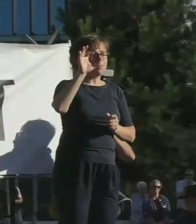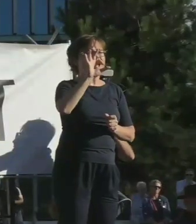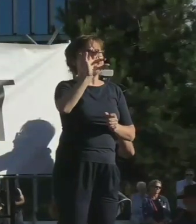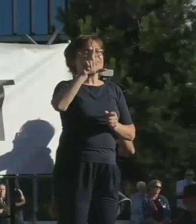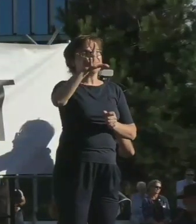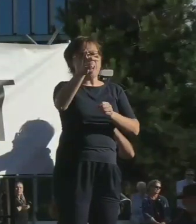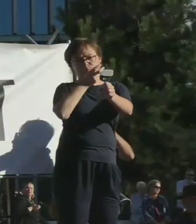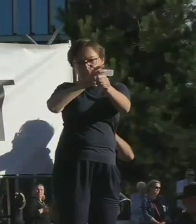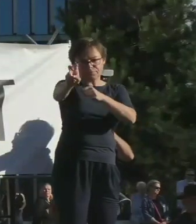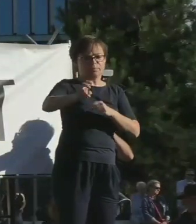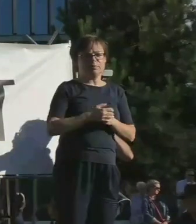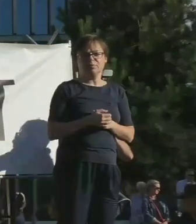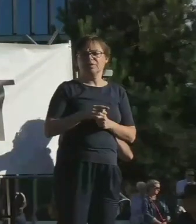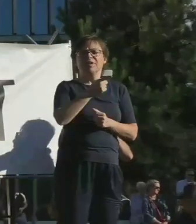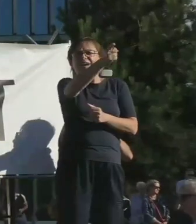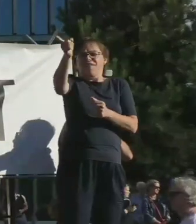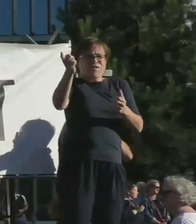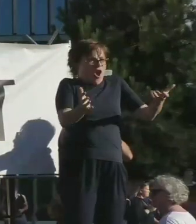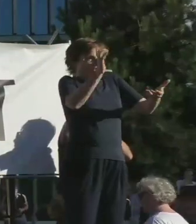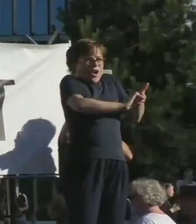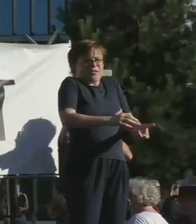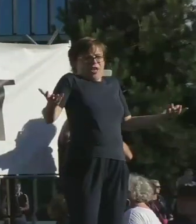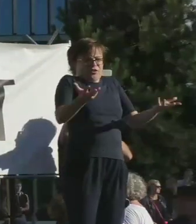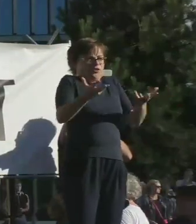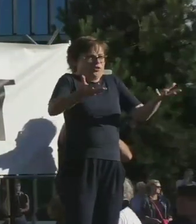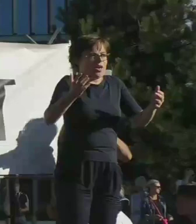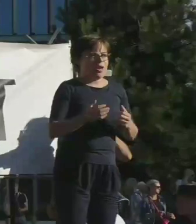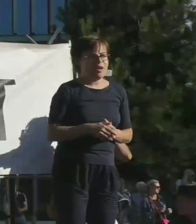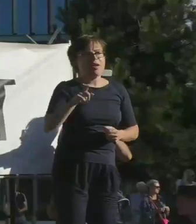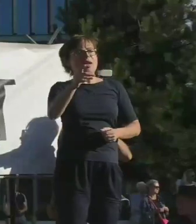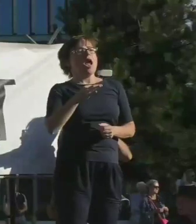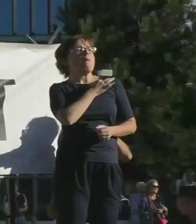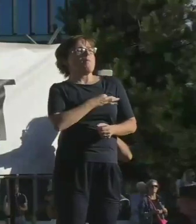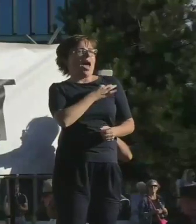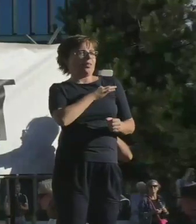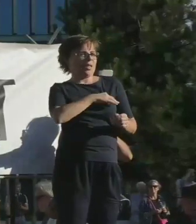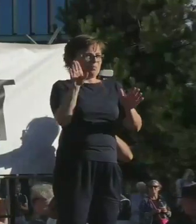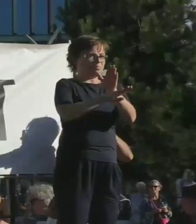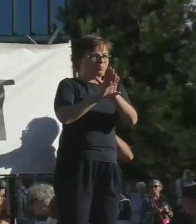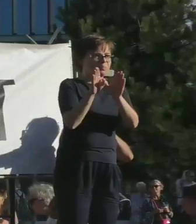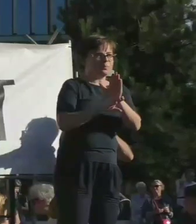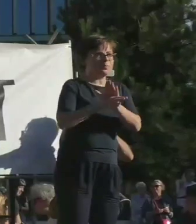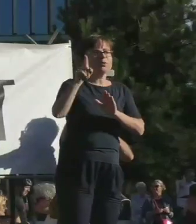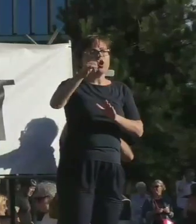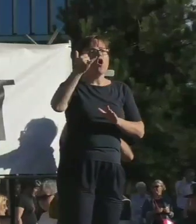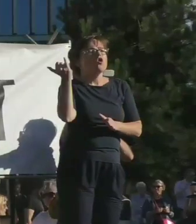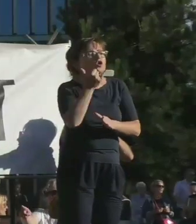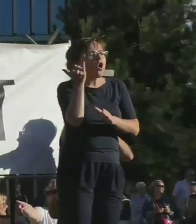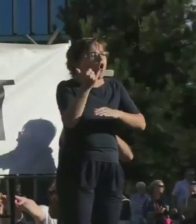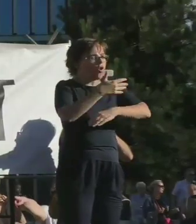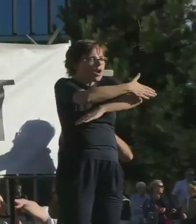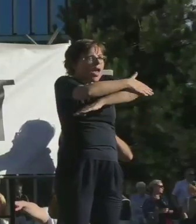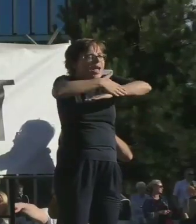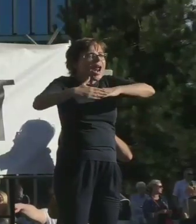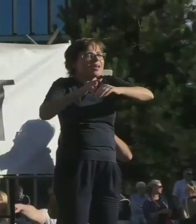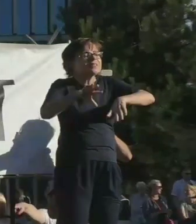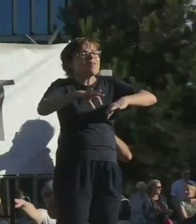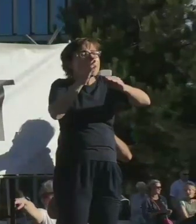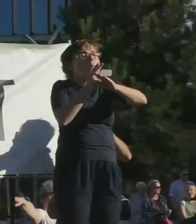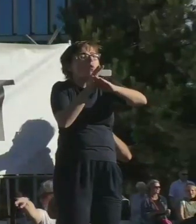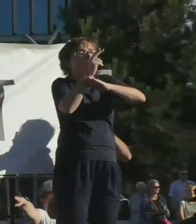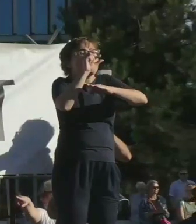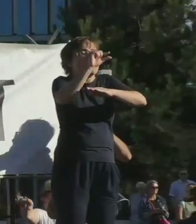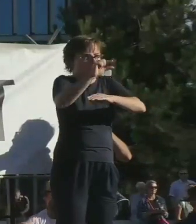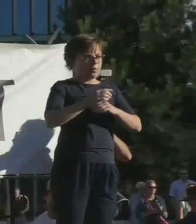zwolnienia. Jaka z was jest koalicja? Partyjko od 7 boleści, ciągle ledwo przekraczająca próg.